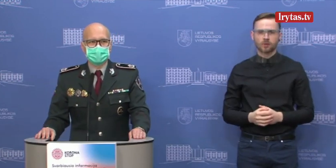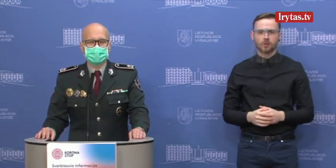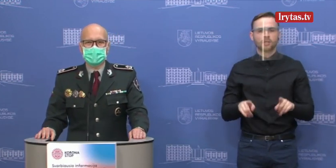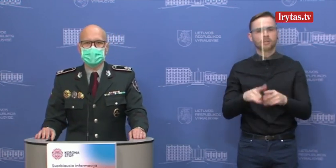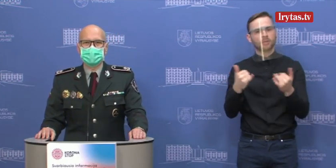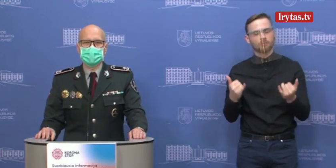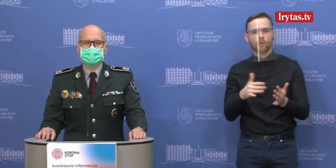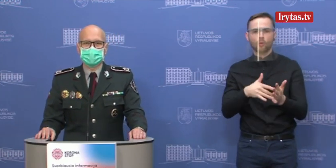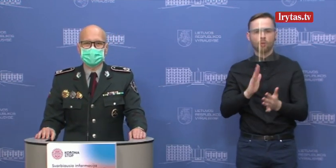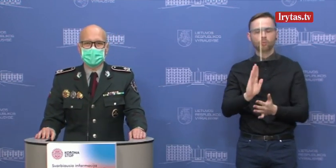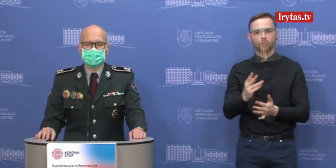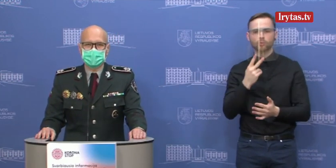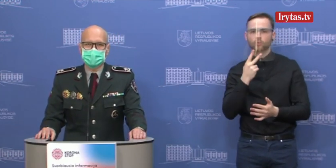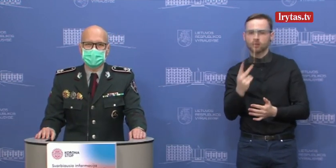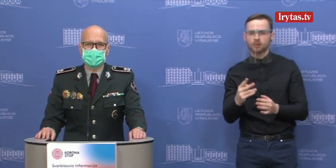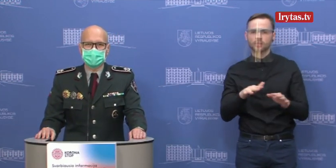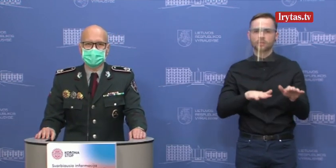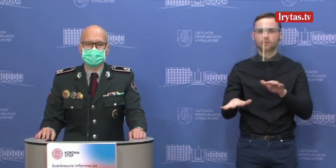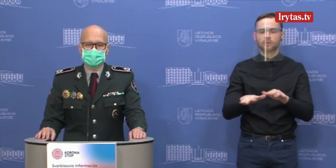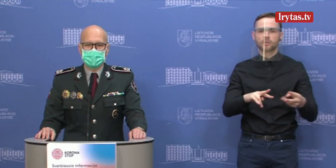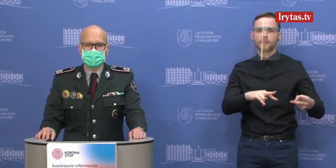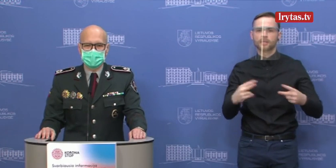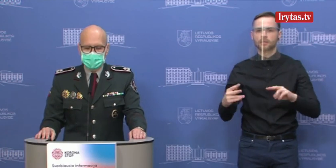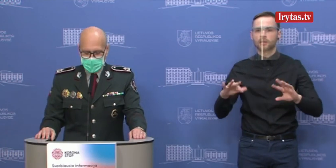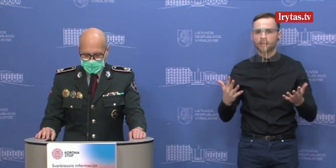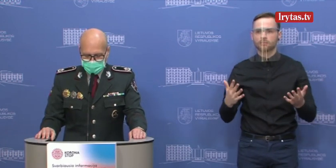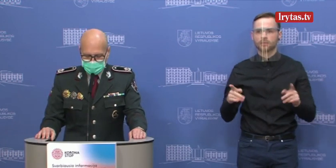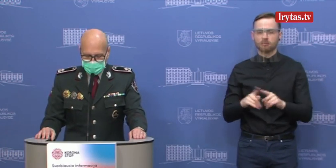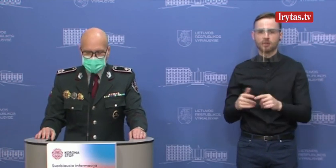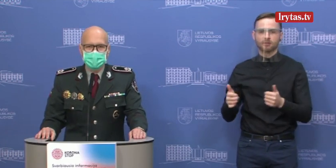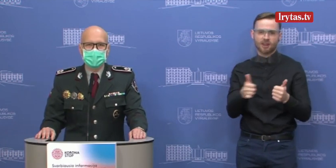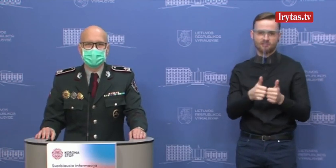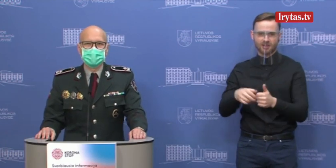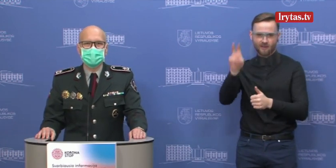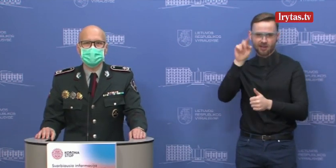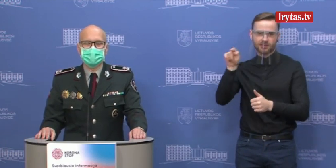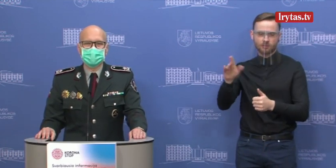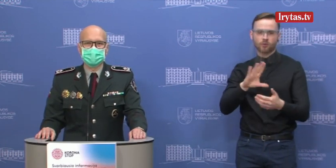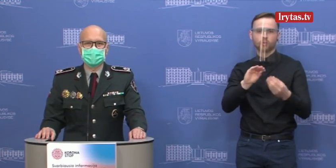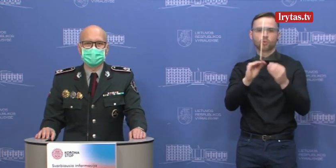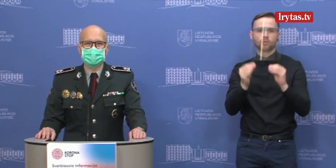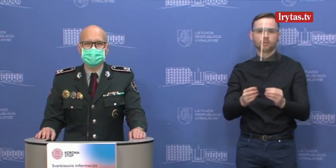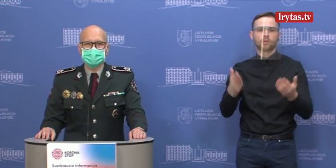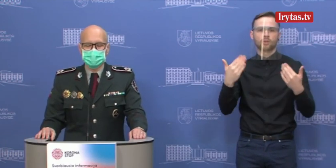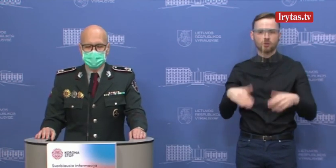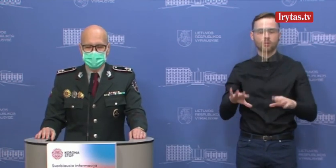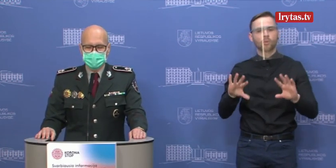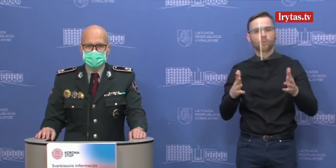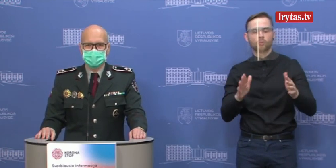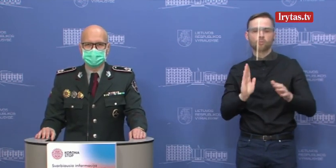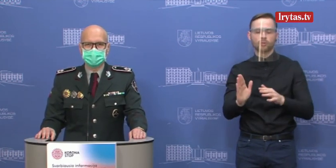stebėsime situaciją, vykdysime monitoringą, susitarėme su mūsų kaimynais, kad esant reikalui bandysime koordinuoti